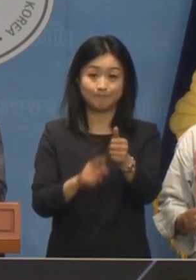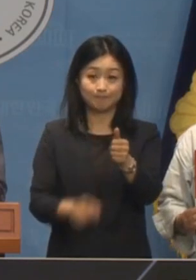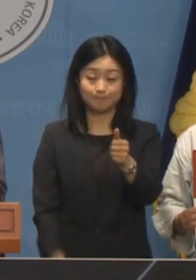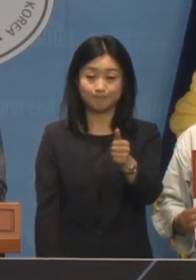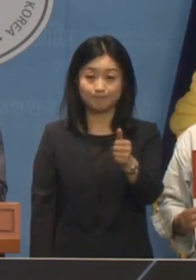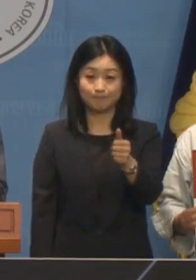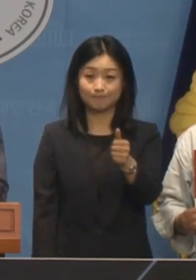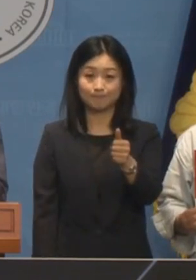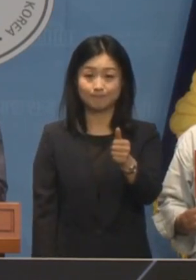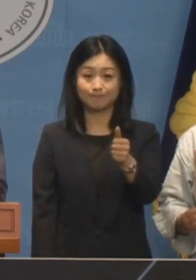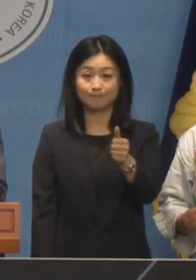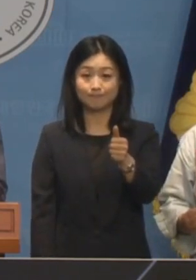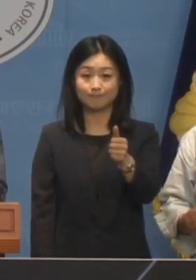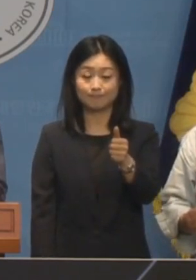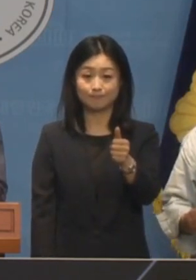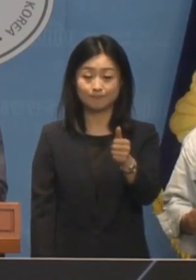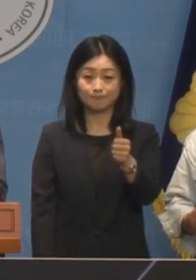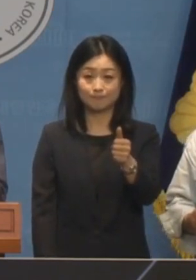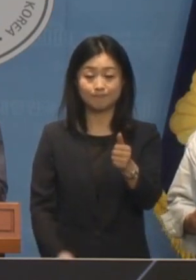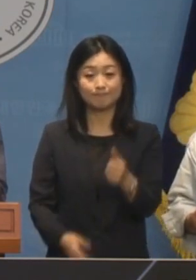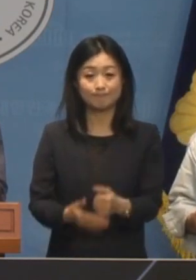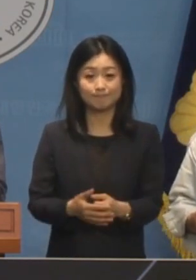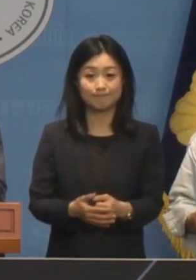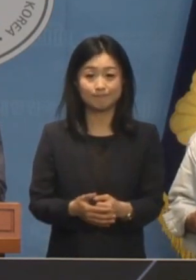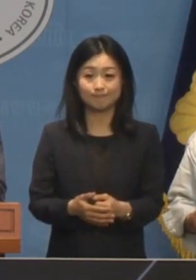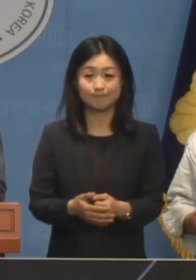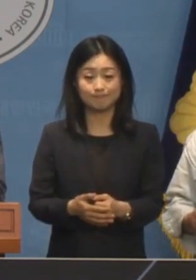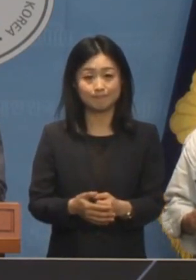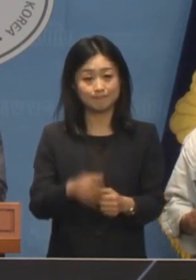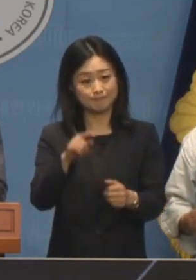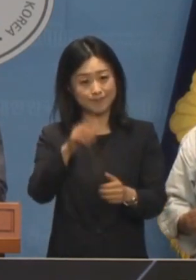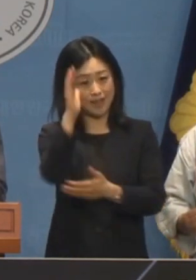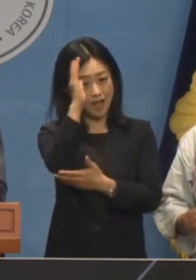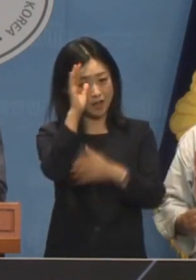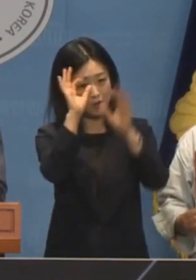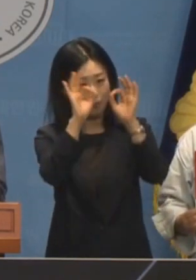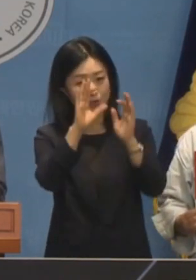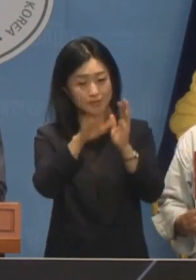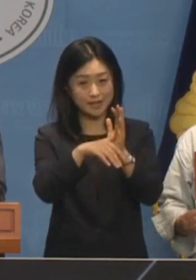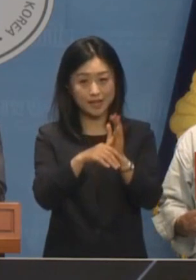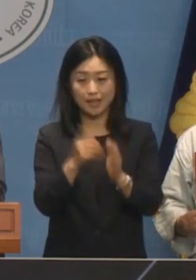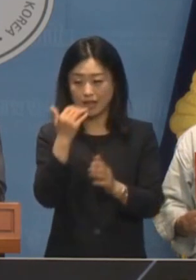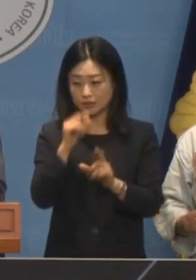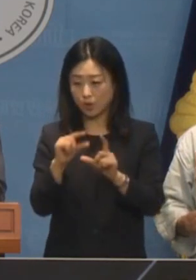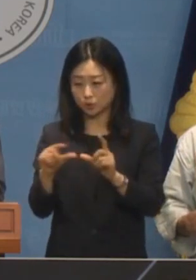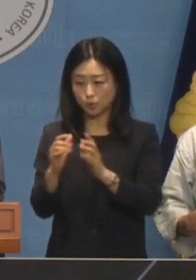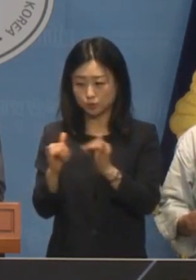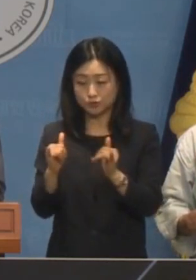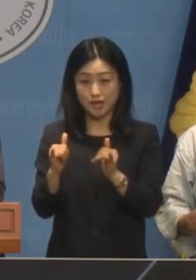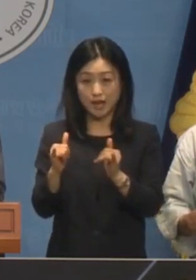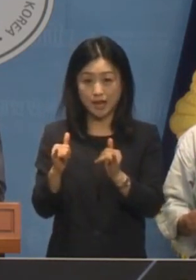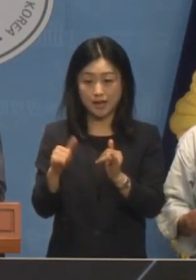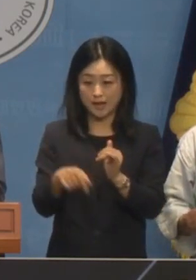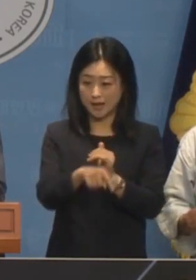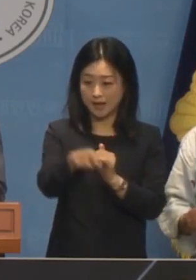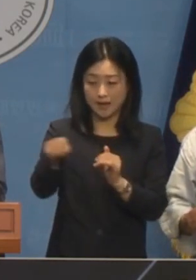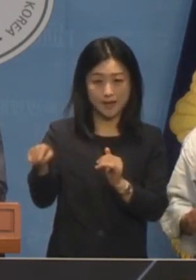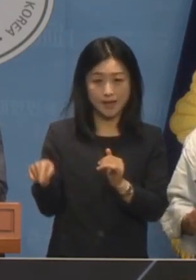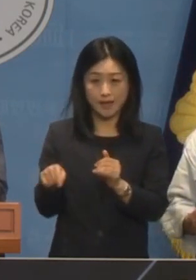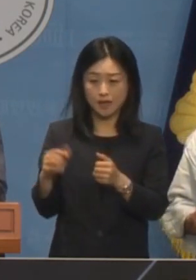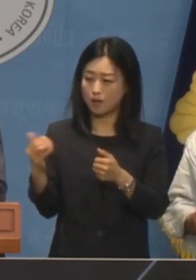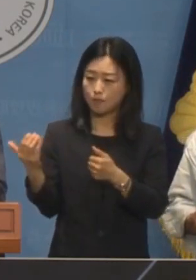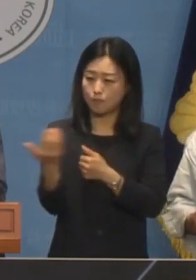국가인권위원장 후보는 그의 강연 등을 통해서 볼 때에 동성애자와 성전환자를 편백되이